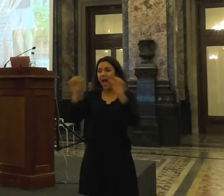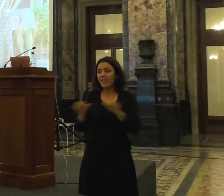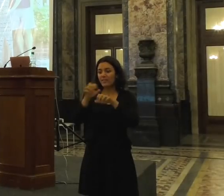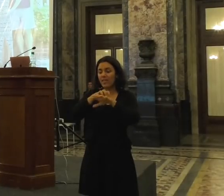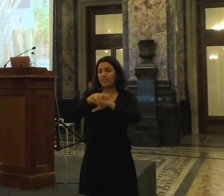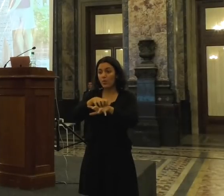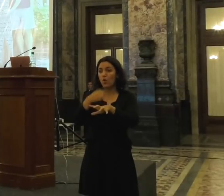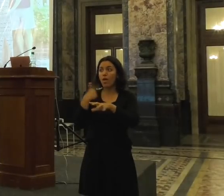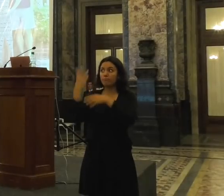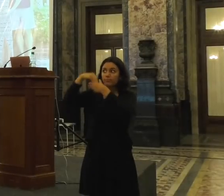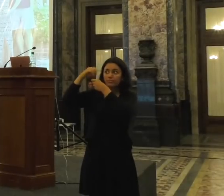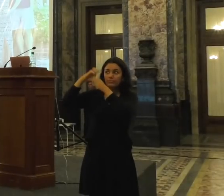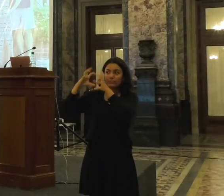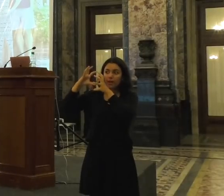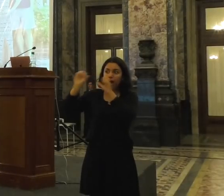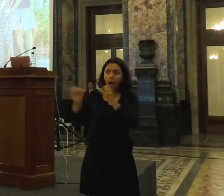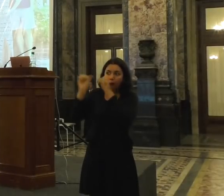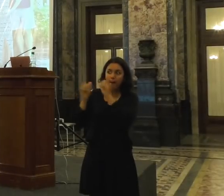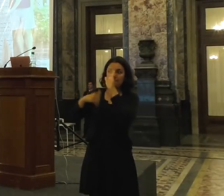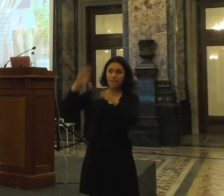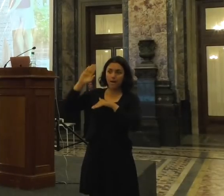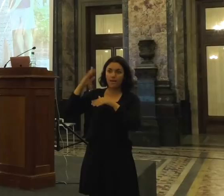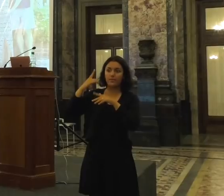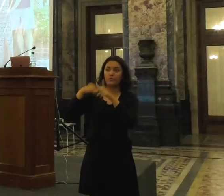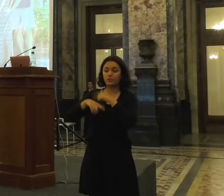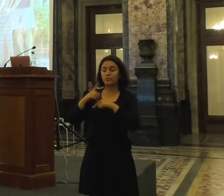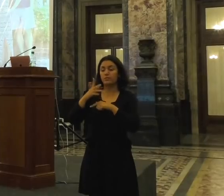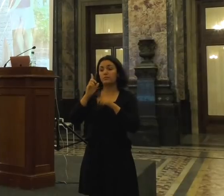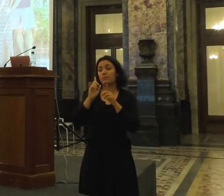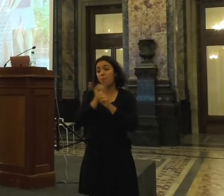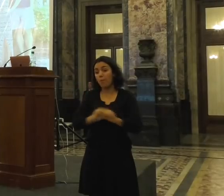Es posible que entonces en áreas